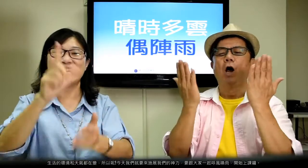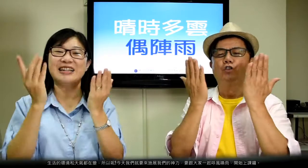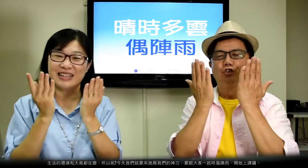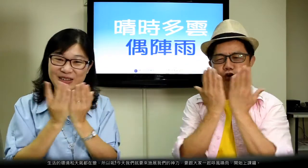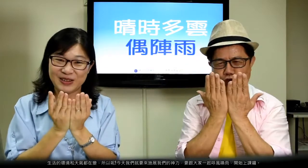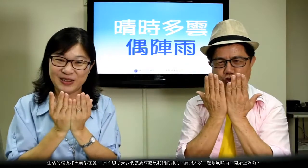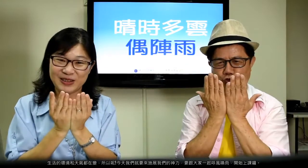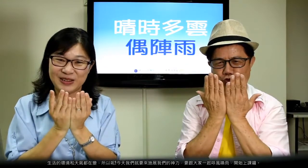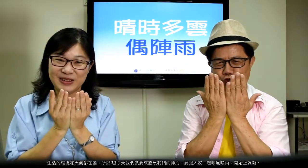上课咯。